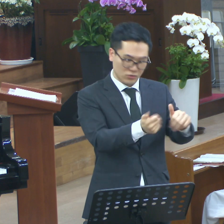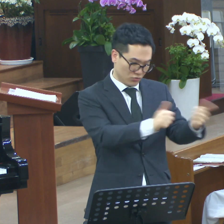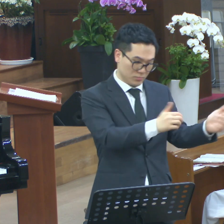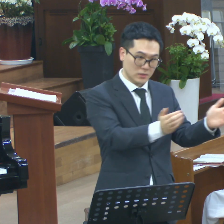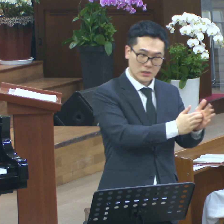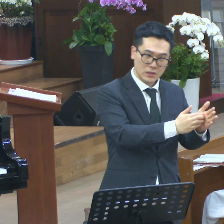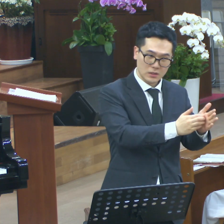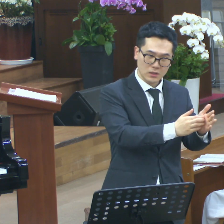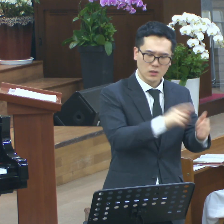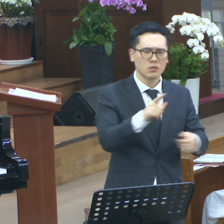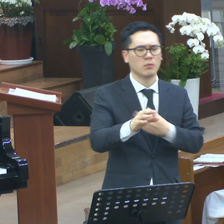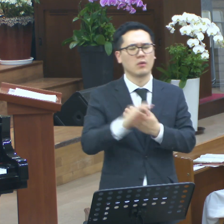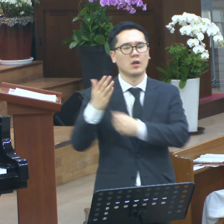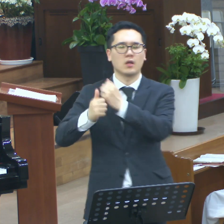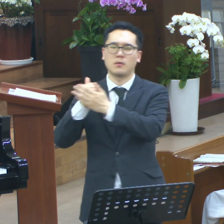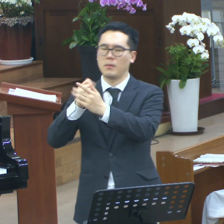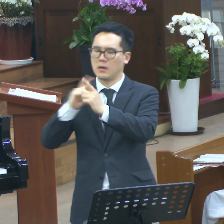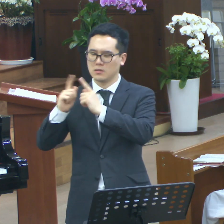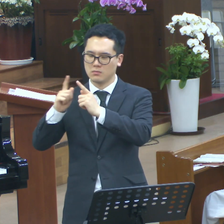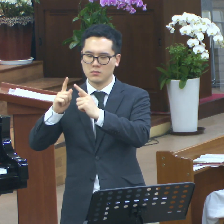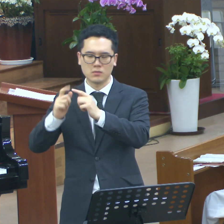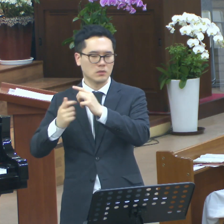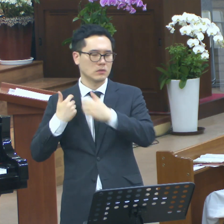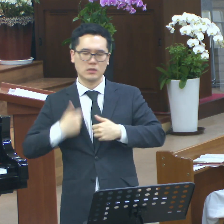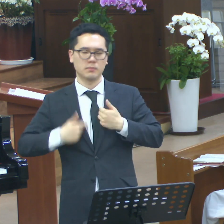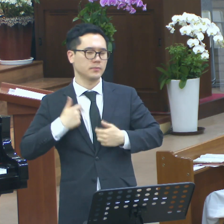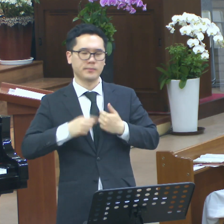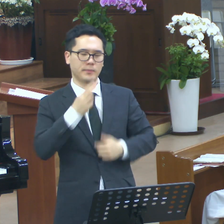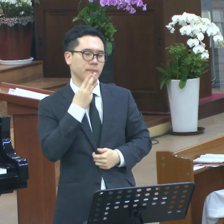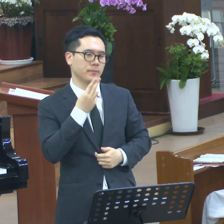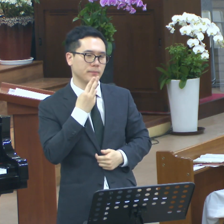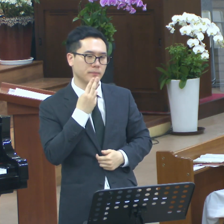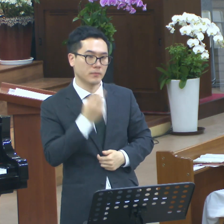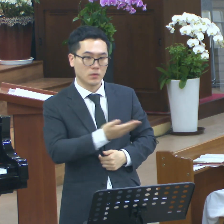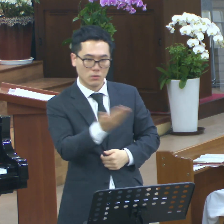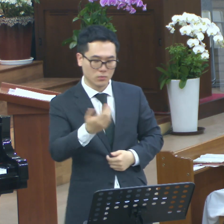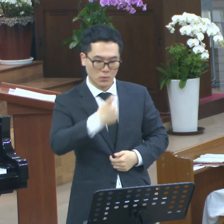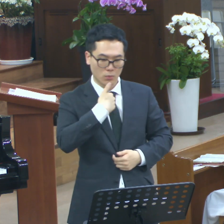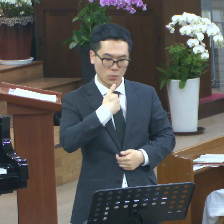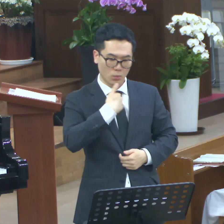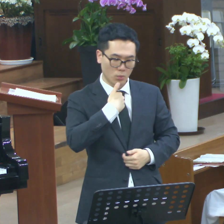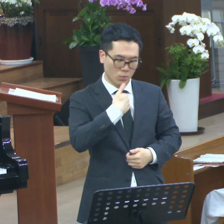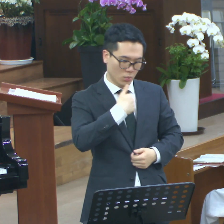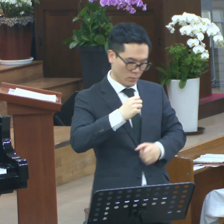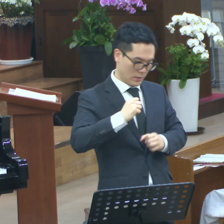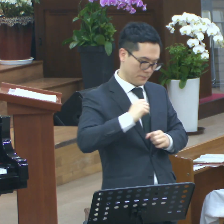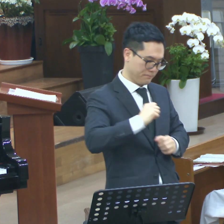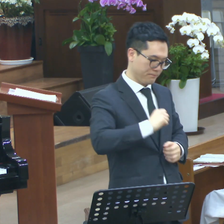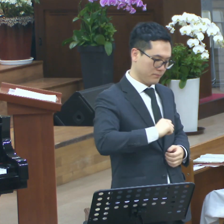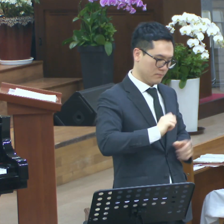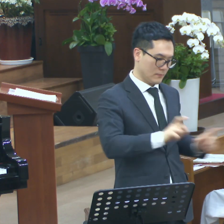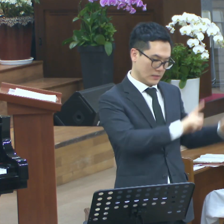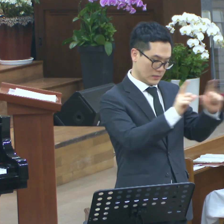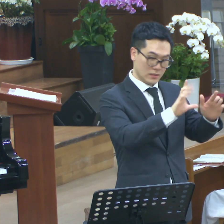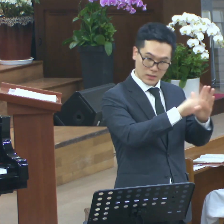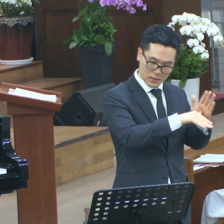기쁨이 될 수가 없는 거예요. 로마 시대에는요 경기와 연극을 보지 말라 그랬대요.